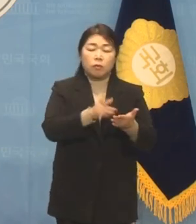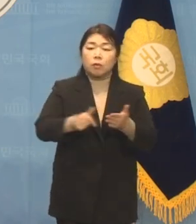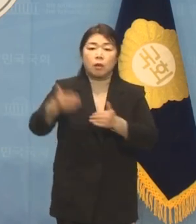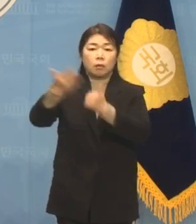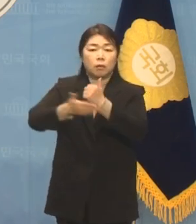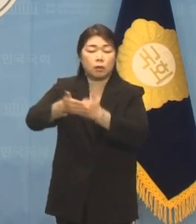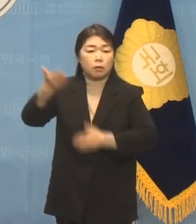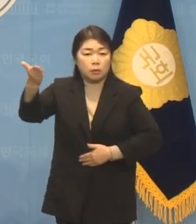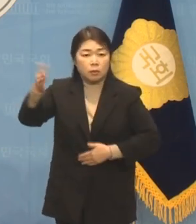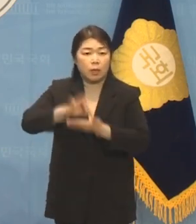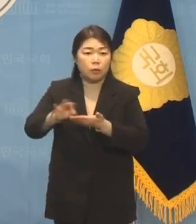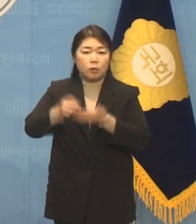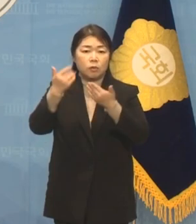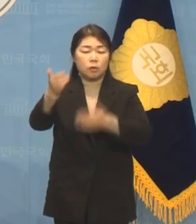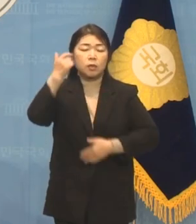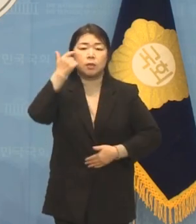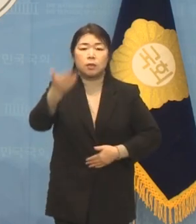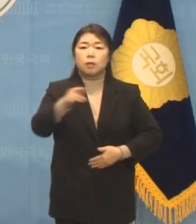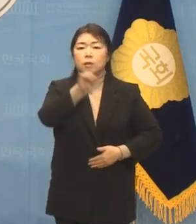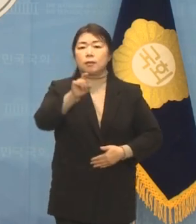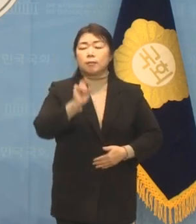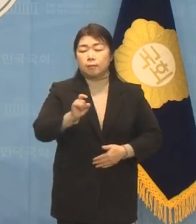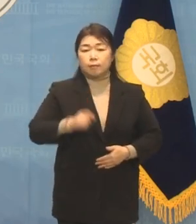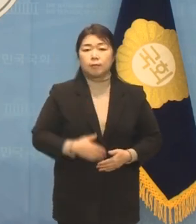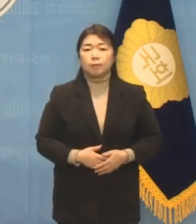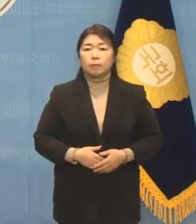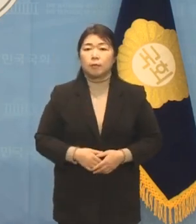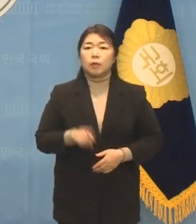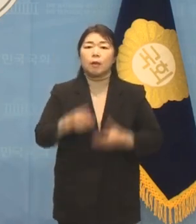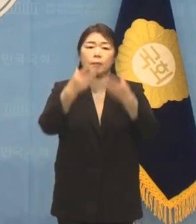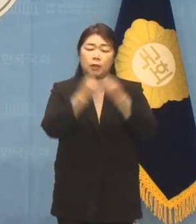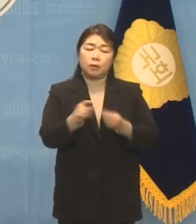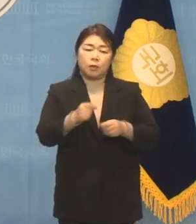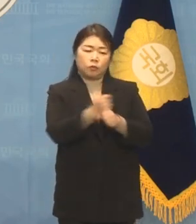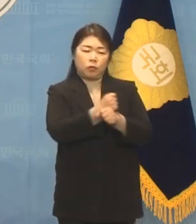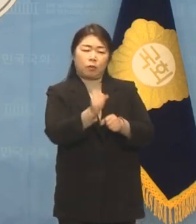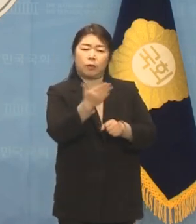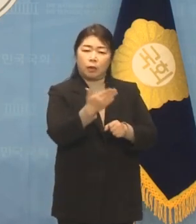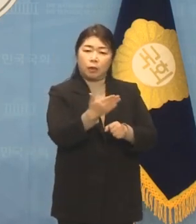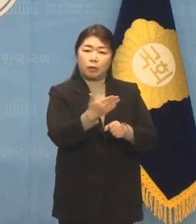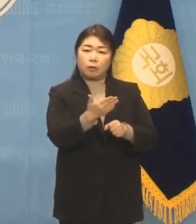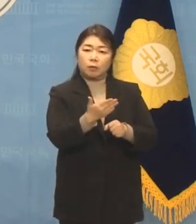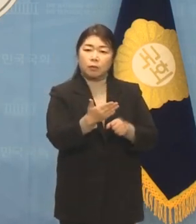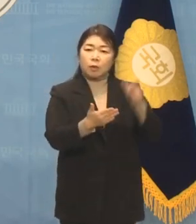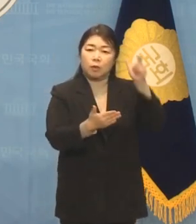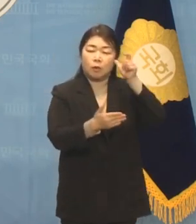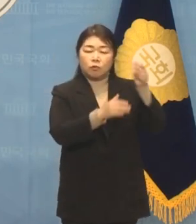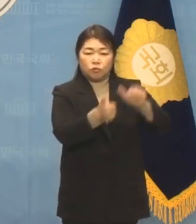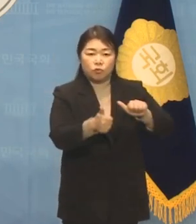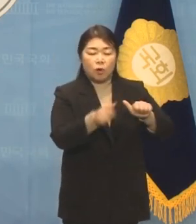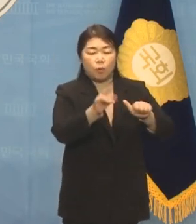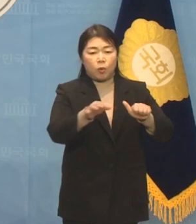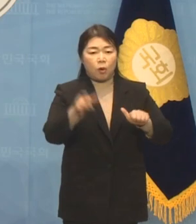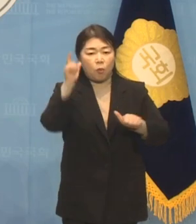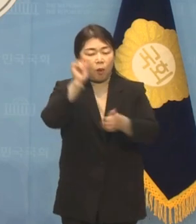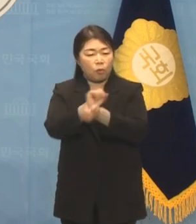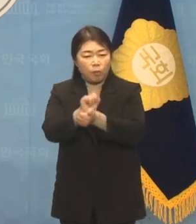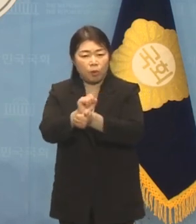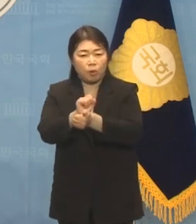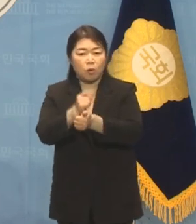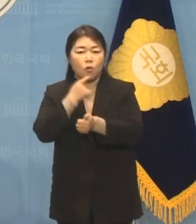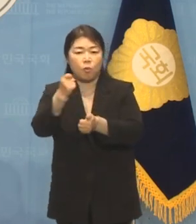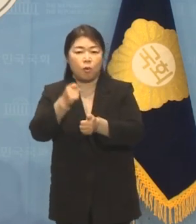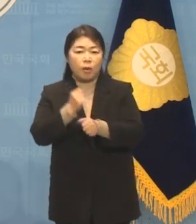자료 화면을 사용했는지 이해하기 어렵습니다. 이는 마치 주전전 소의 영상을 보여주면서 광우병에 대한